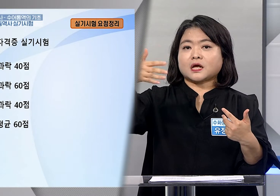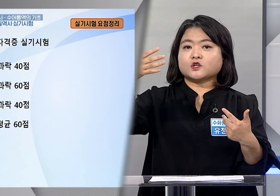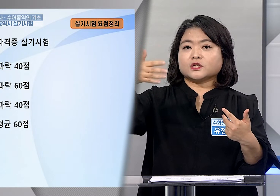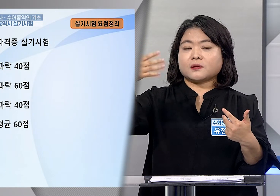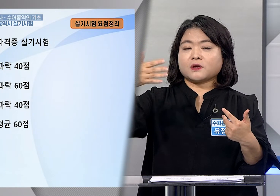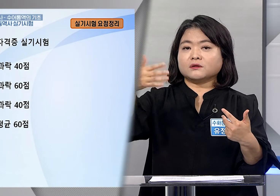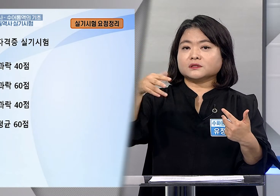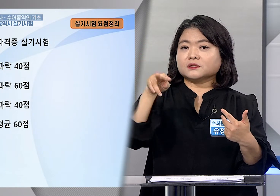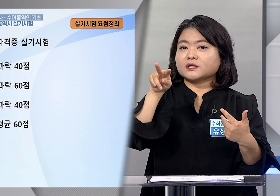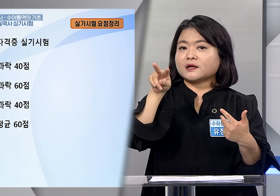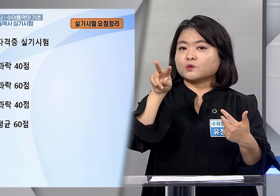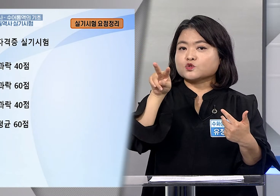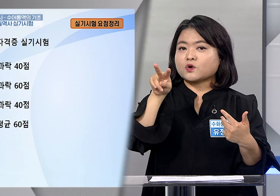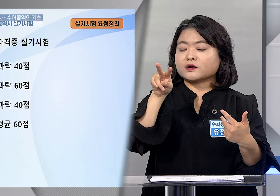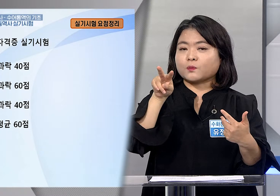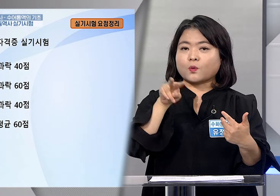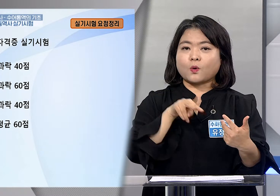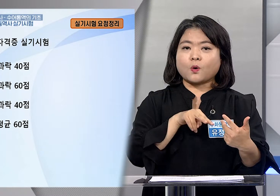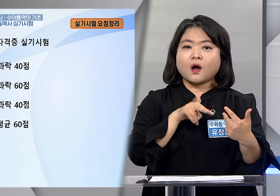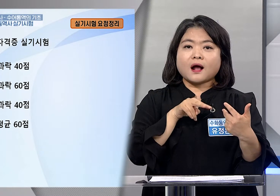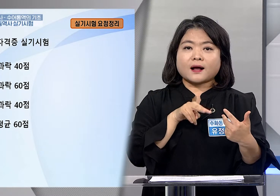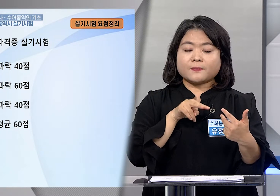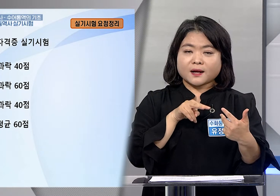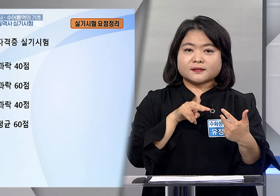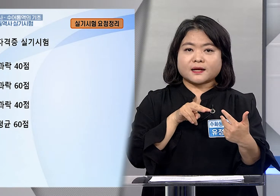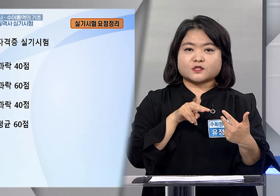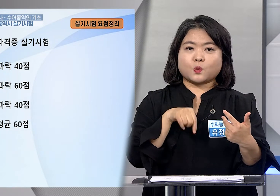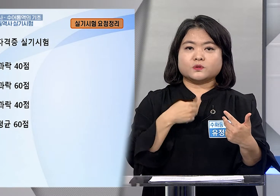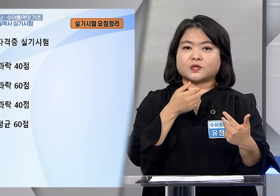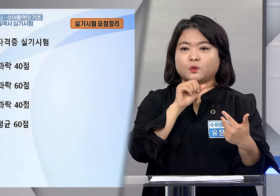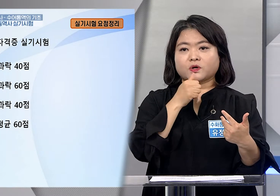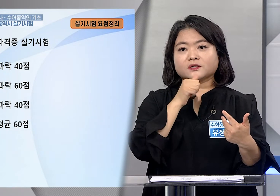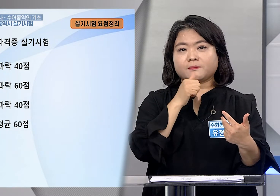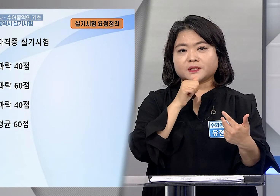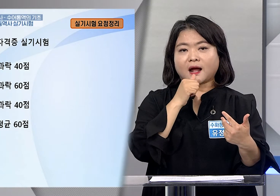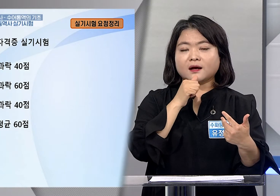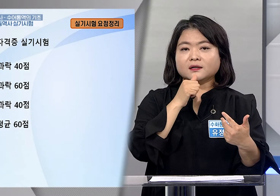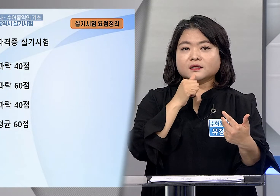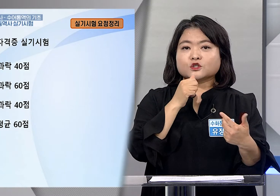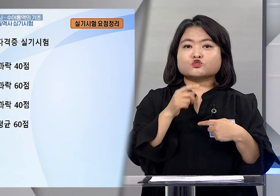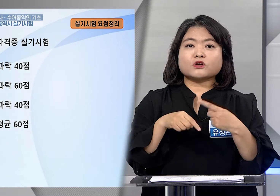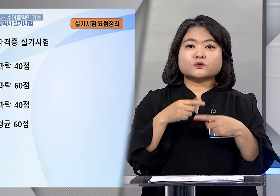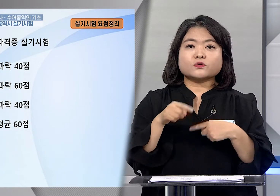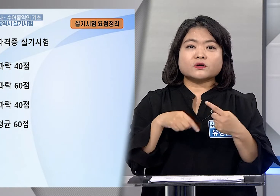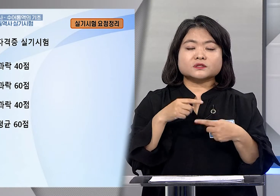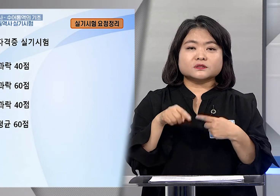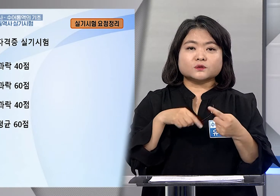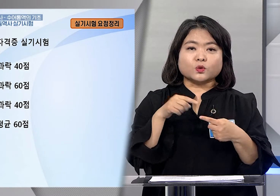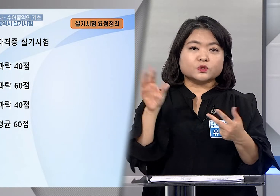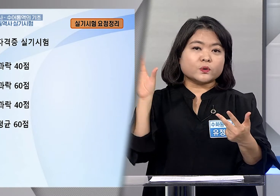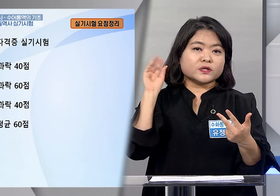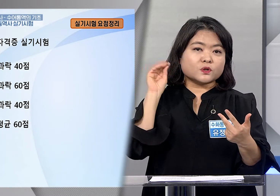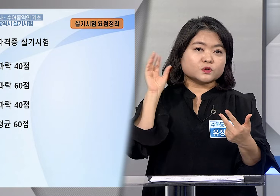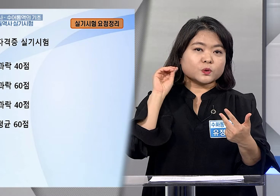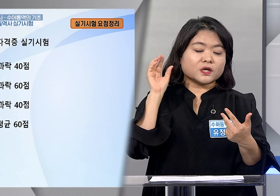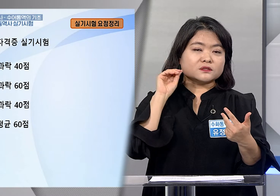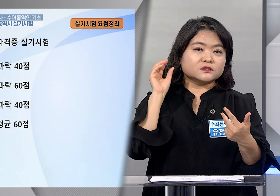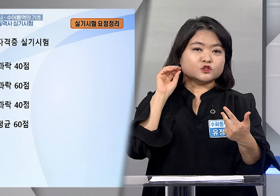상영이 되면 거기에 나오는 수화를 보고 카메라를 향해서 혼자 통역을 합니다. 수화 통역은 오디오에서 소리가